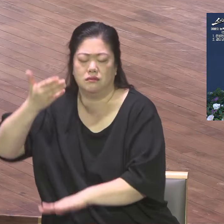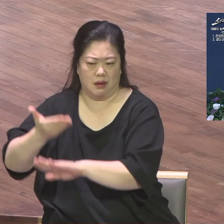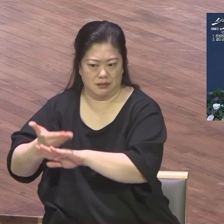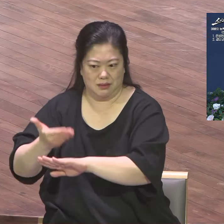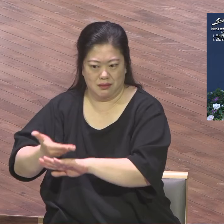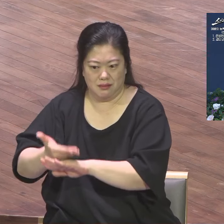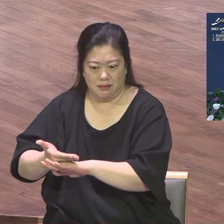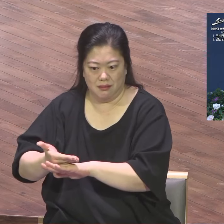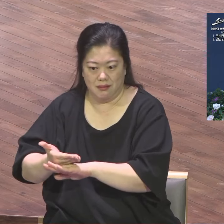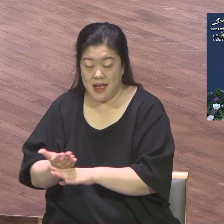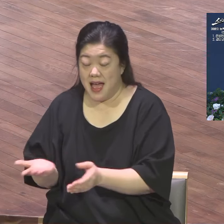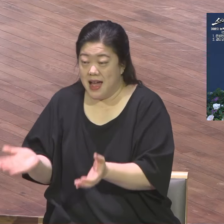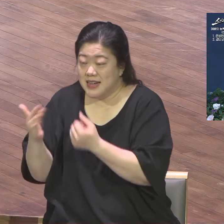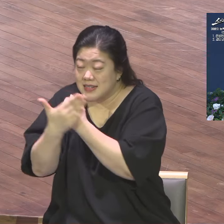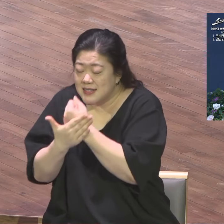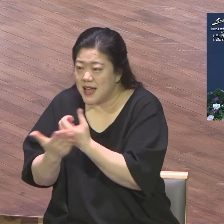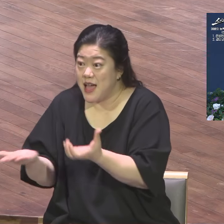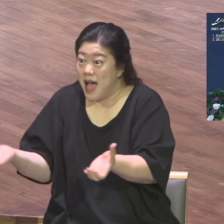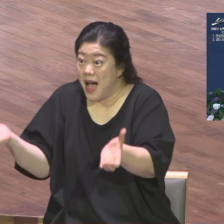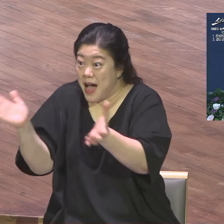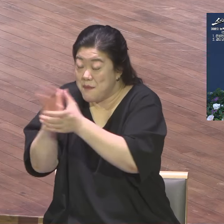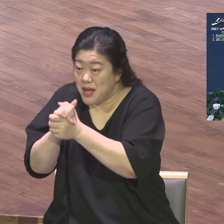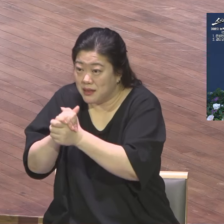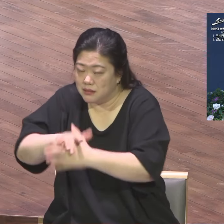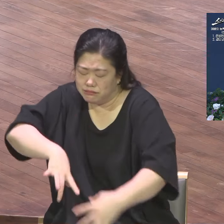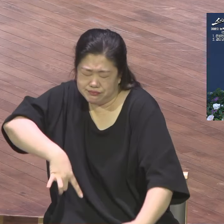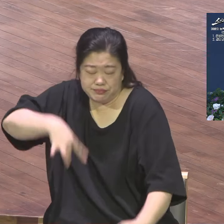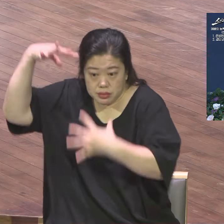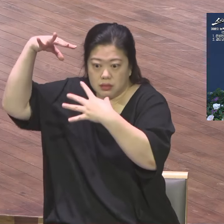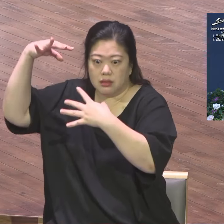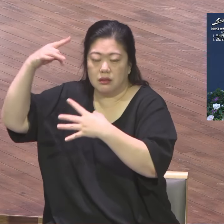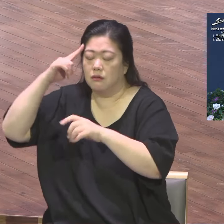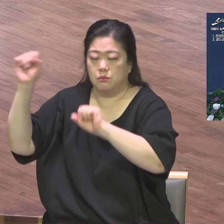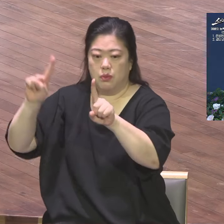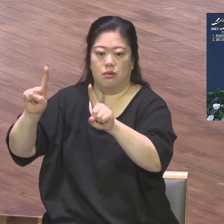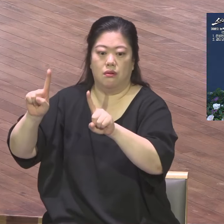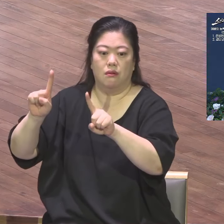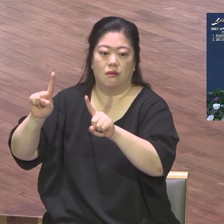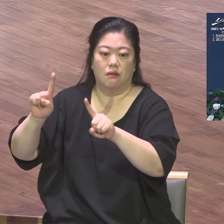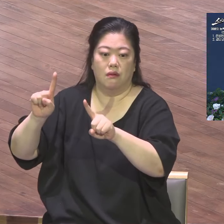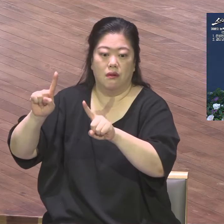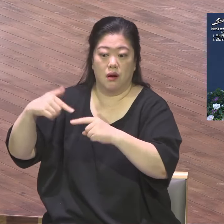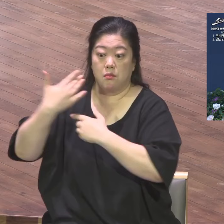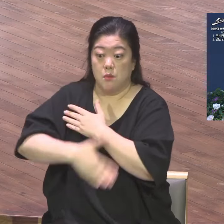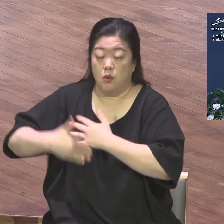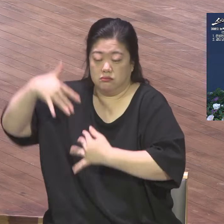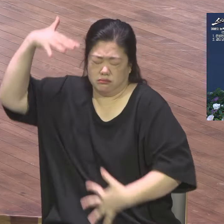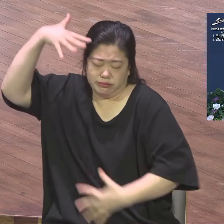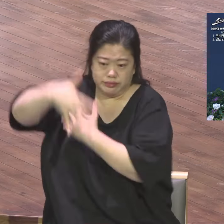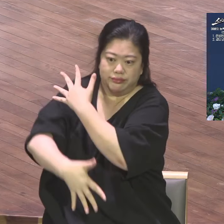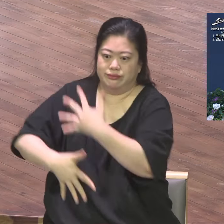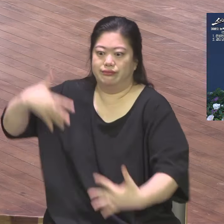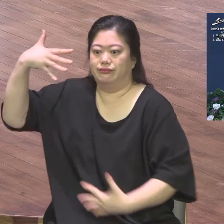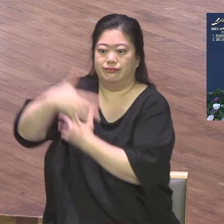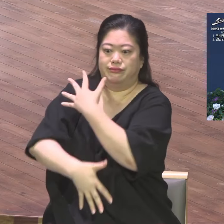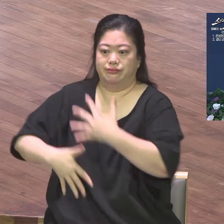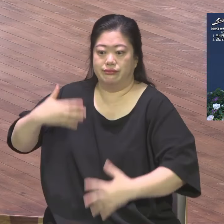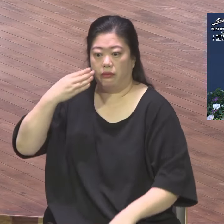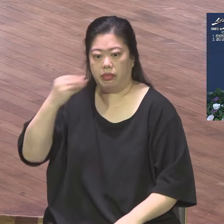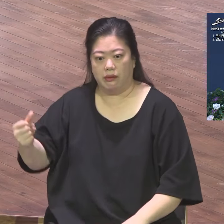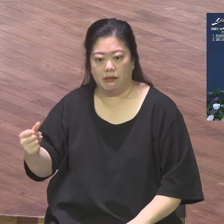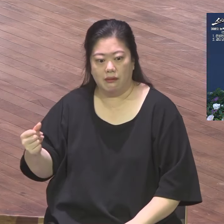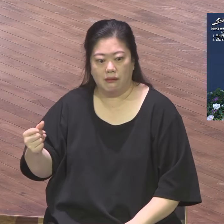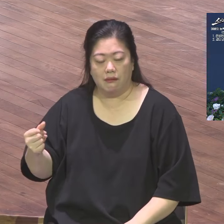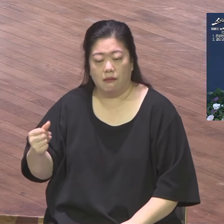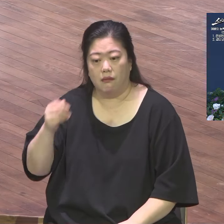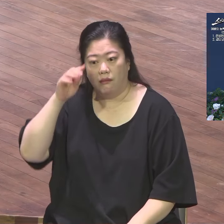반응할수록 외부의 자극에 적극적으로 반응할수록 활성화되고 호르몬이 활발하게 분비되기